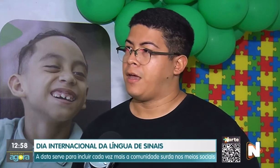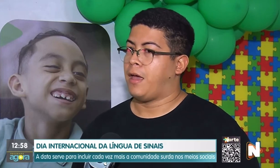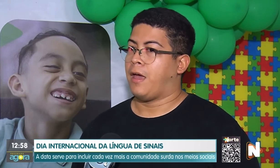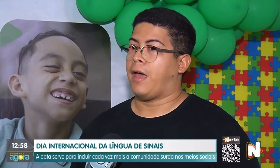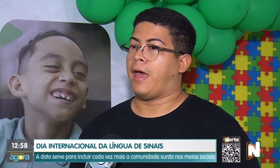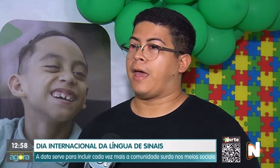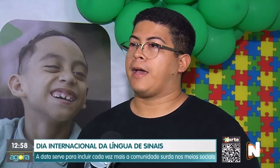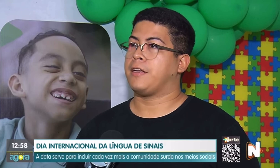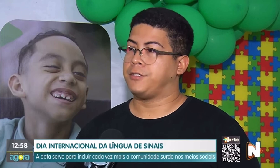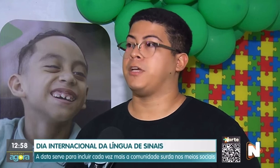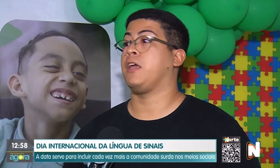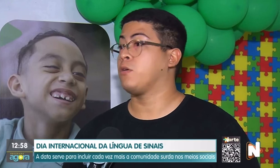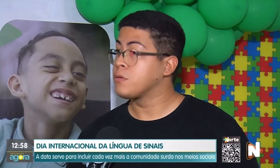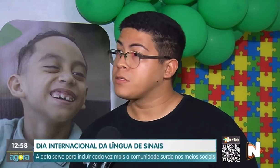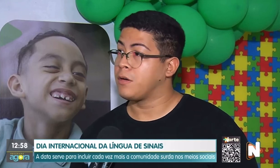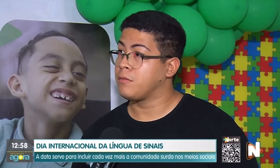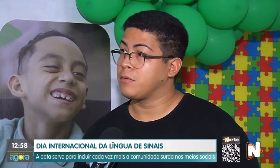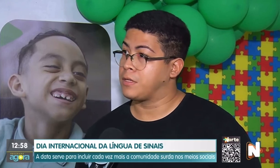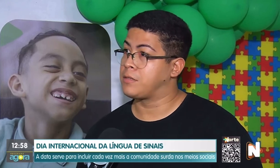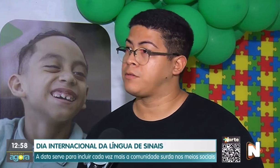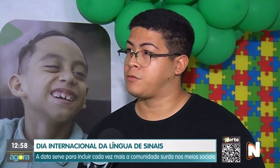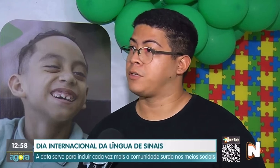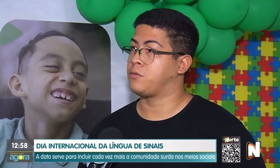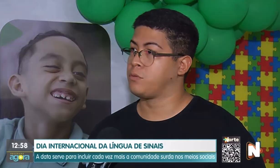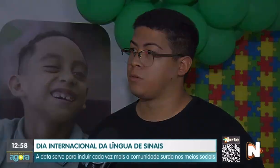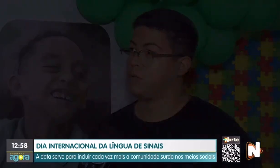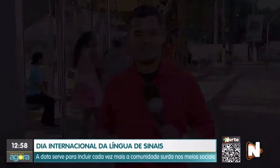é garantir a inclusão desses sujeitos surdos